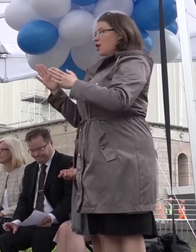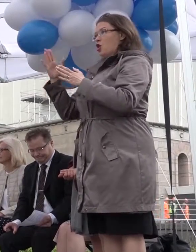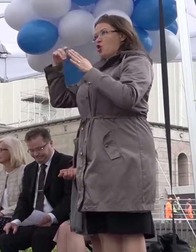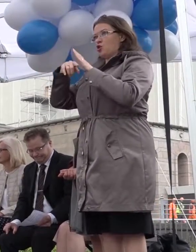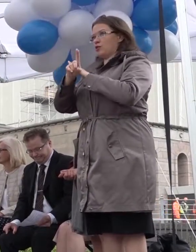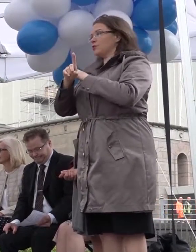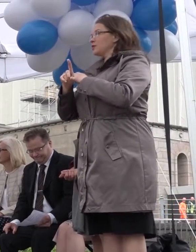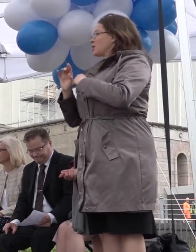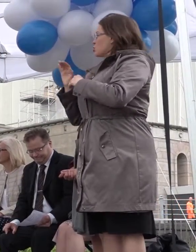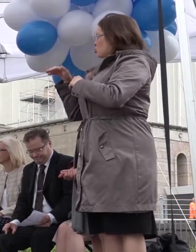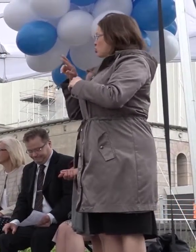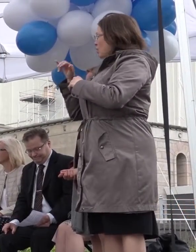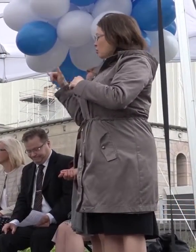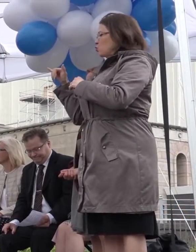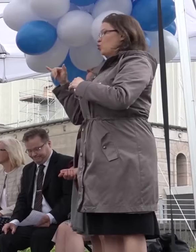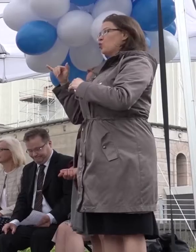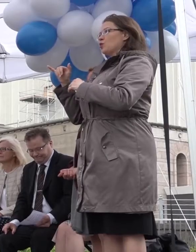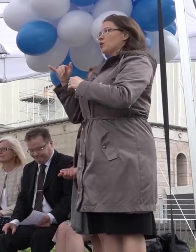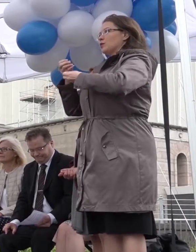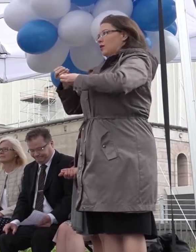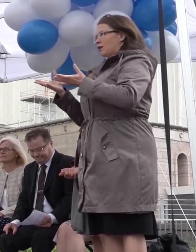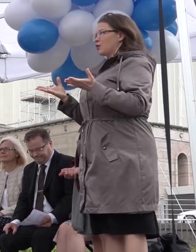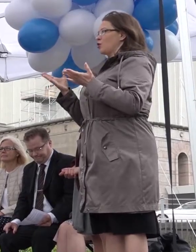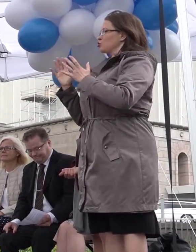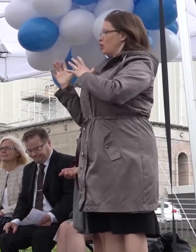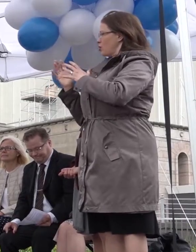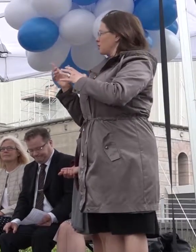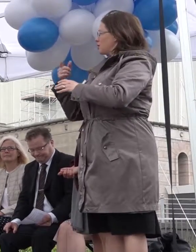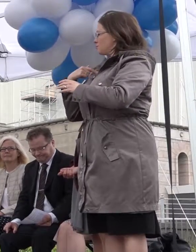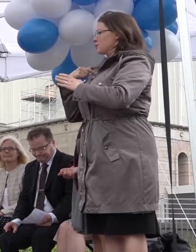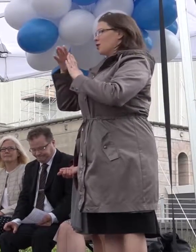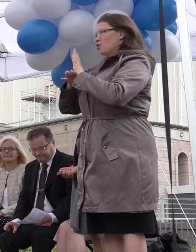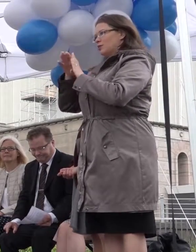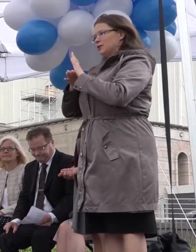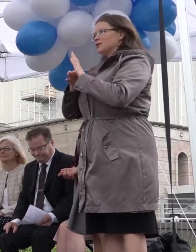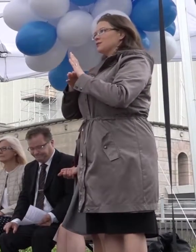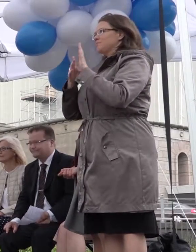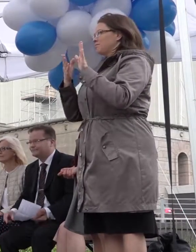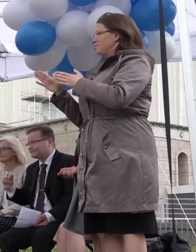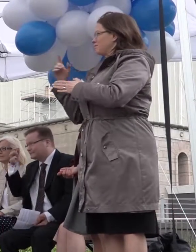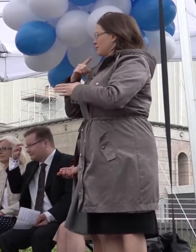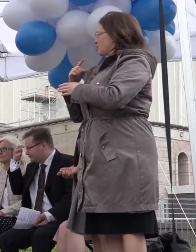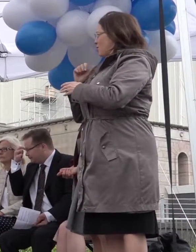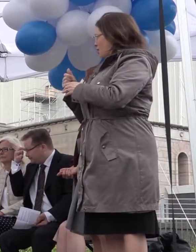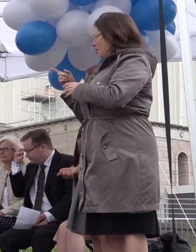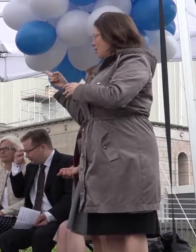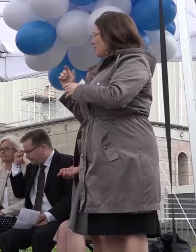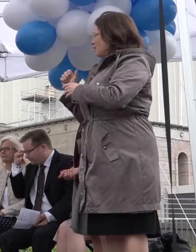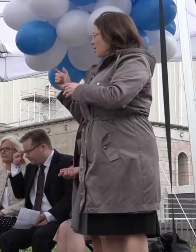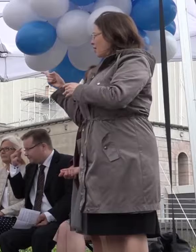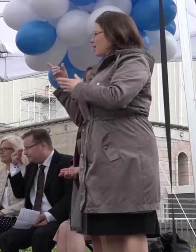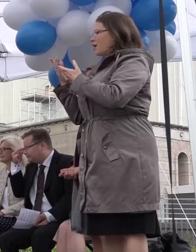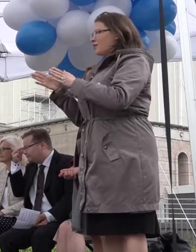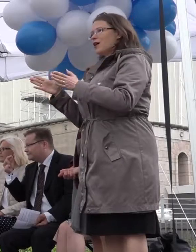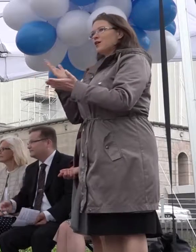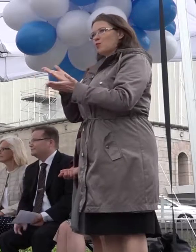Kynnys ry vastaa tarjoilusta ja ylöspidosta ja ohjelmasta. Siellä on luvassa Kalle Könkkölä avaa ja